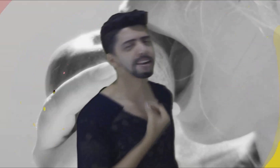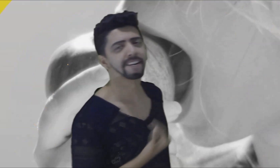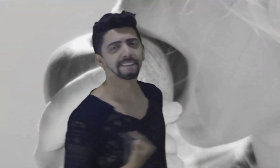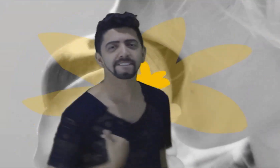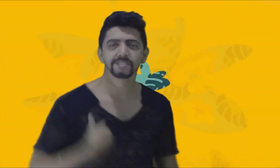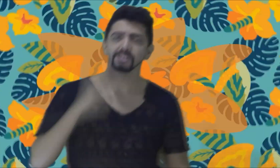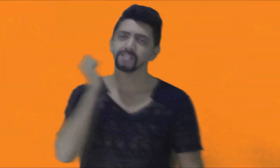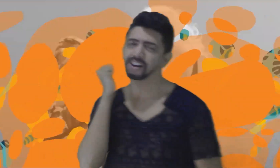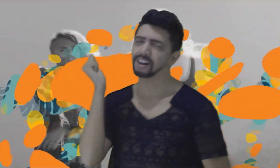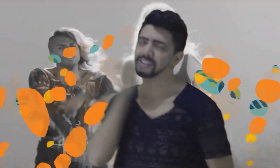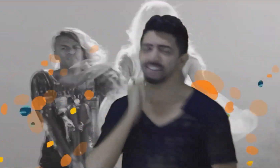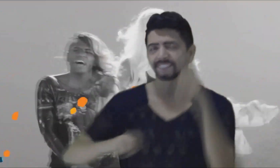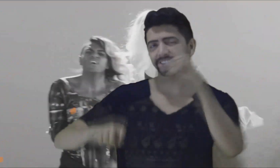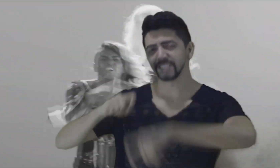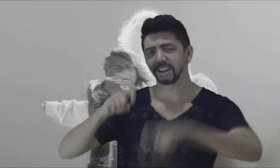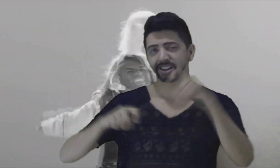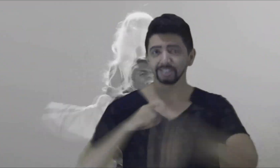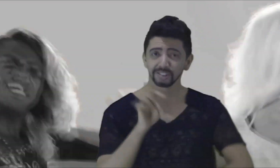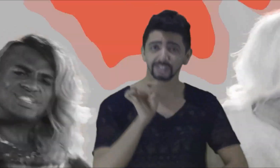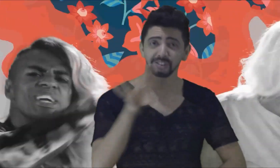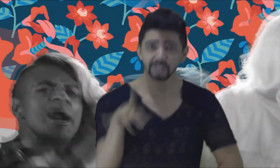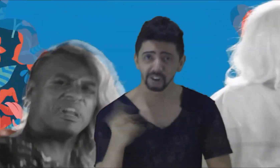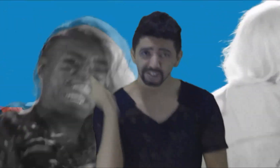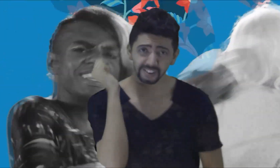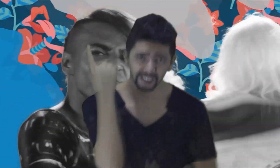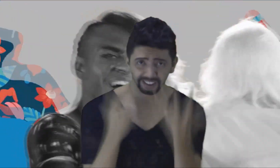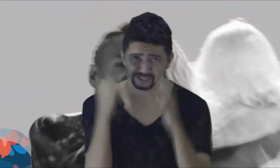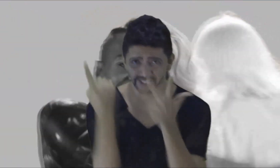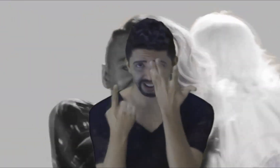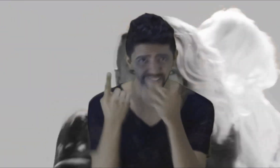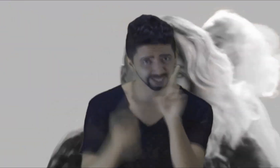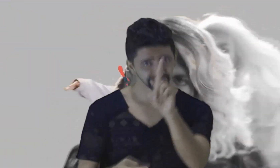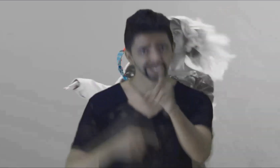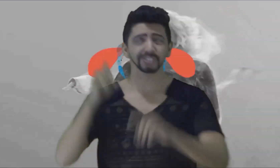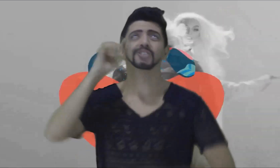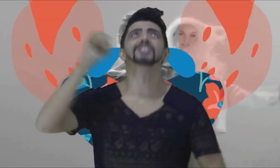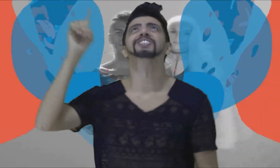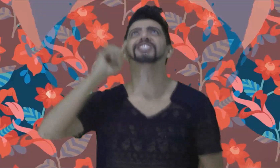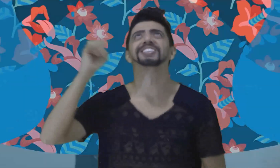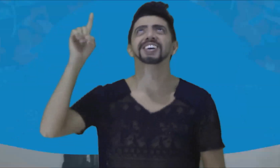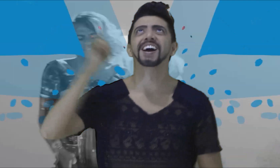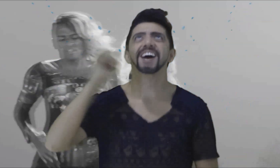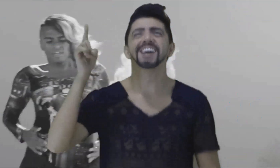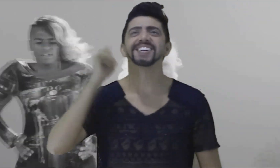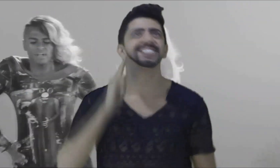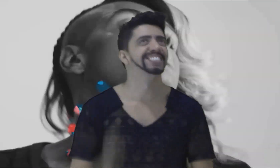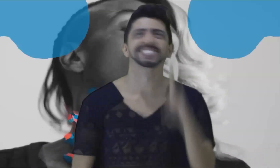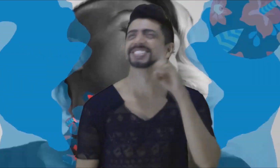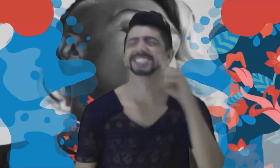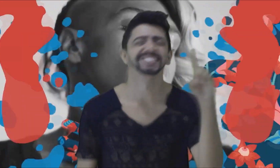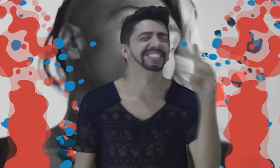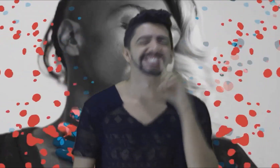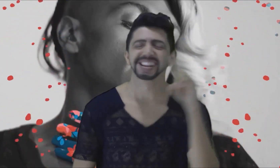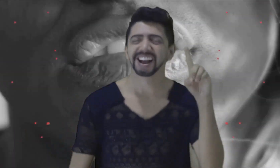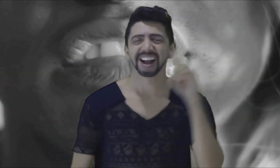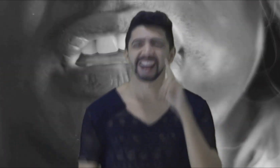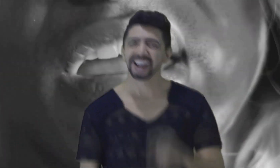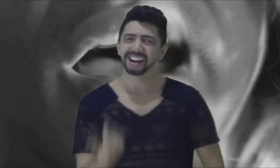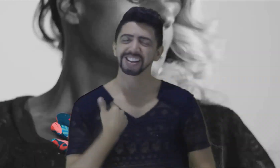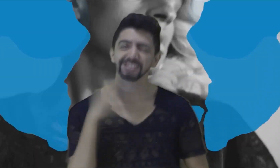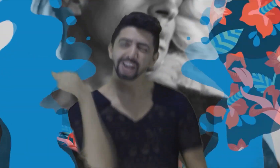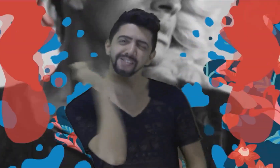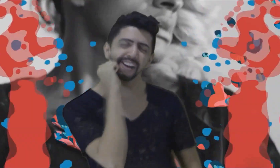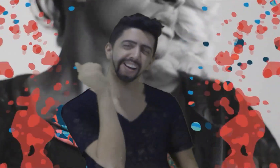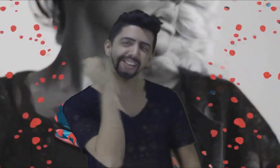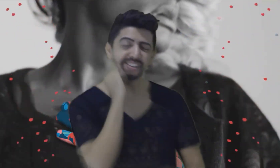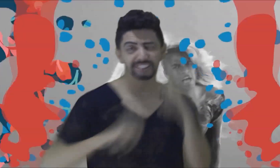boy. Eu não espero o carnaval chegar pra ser vadia. Sou todo dia, sou todo